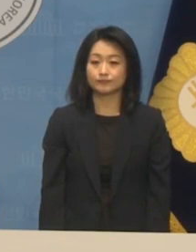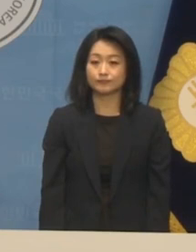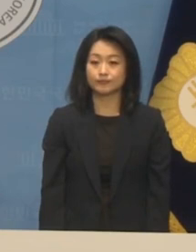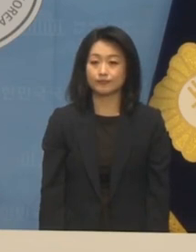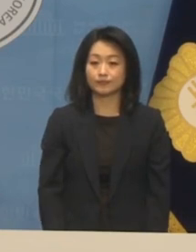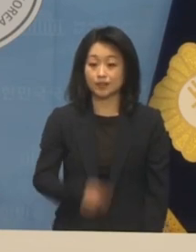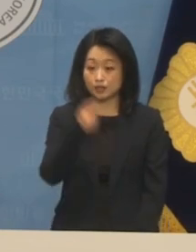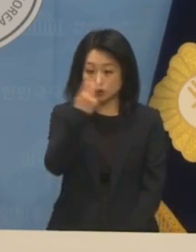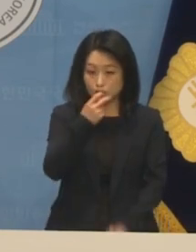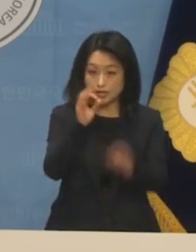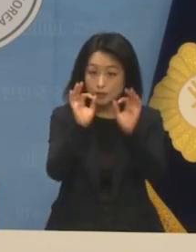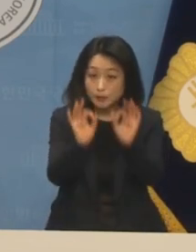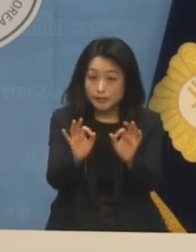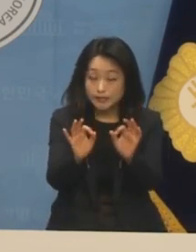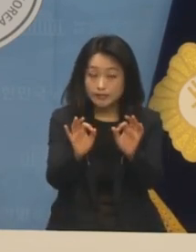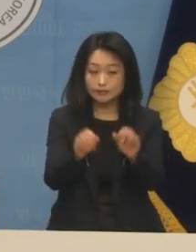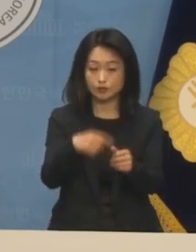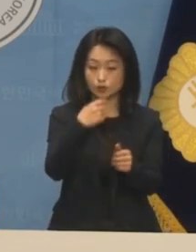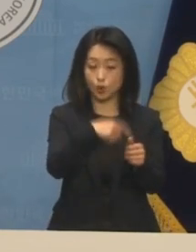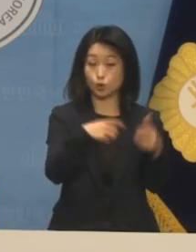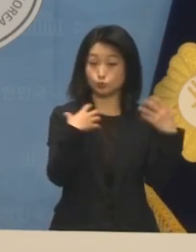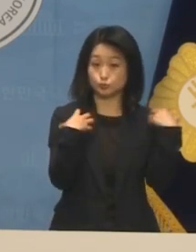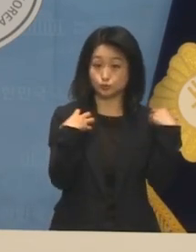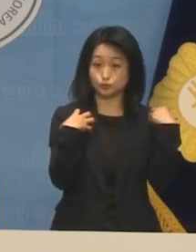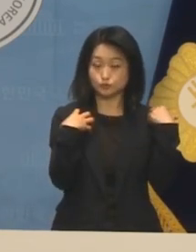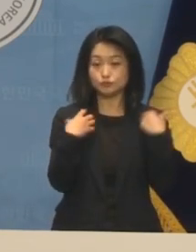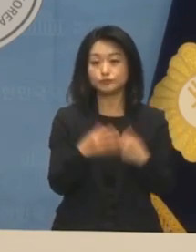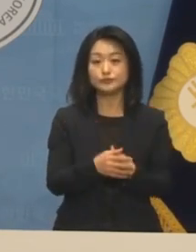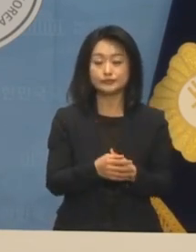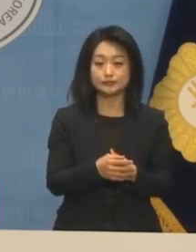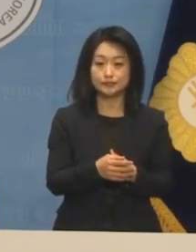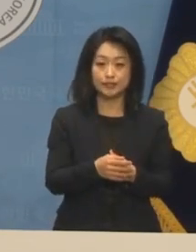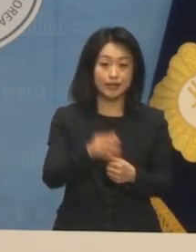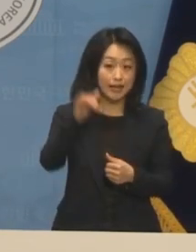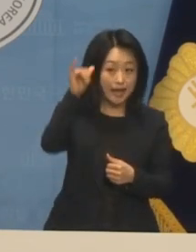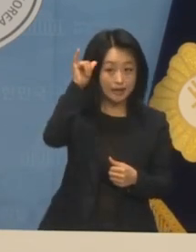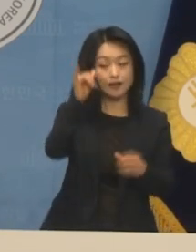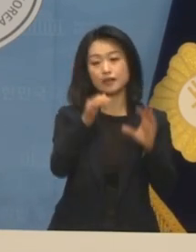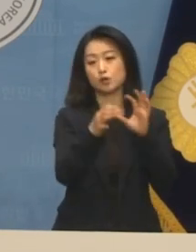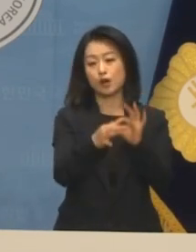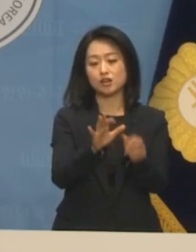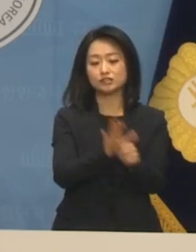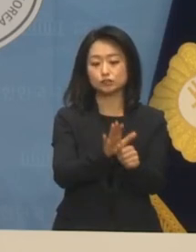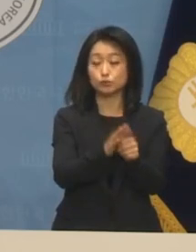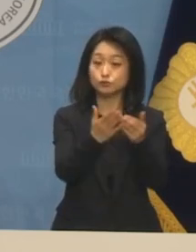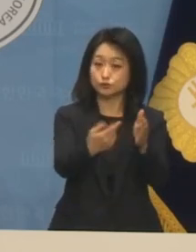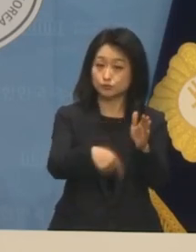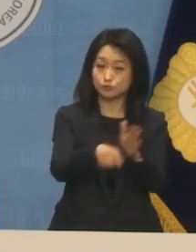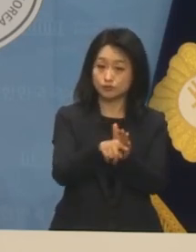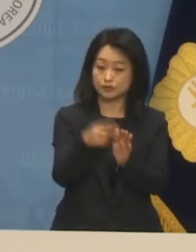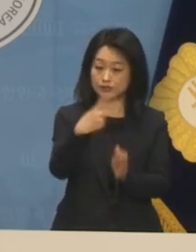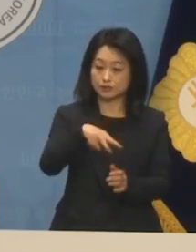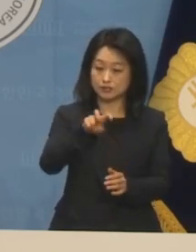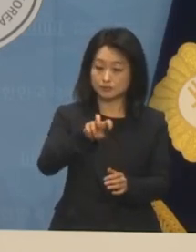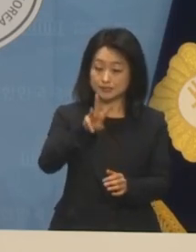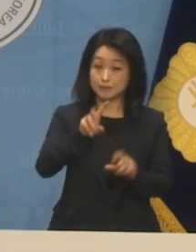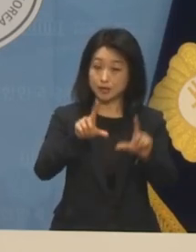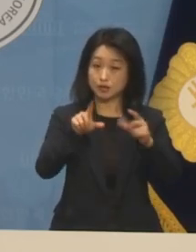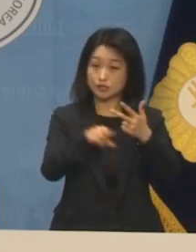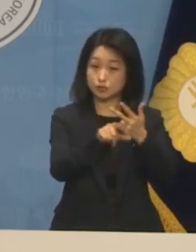한 조사에 따르면 교육부는 디지털 기반 교육혁신 지원의 일환으로 23년 7,